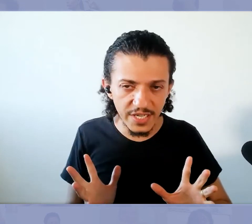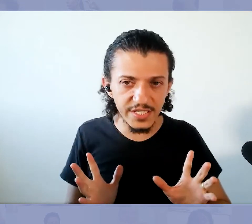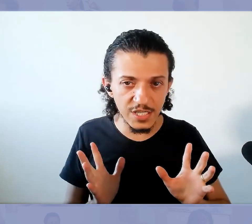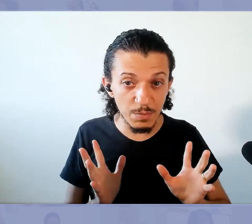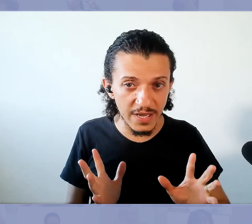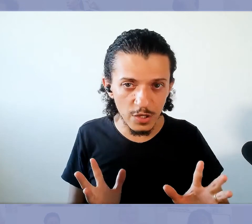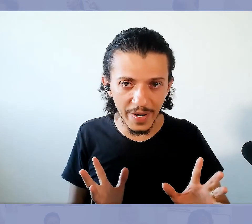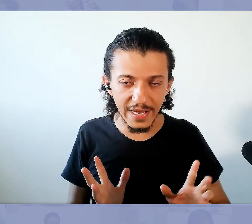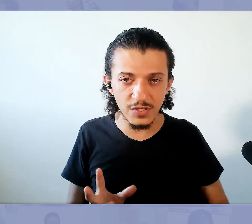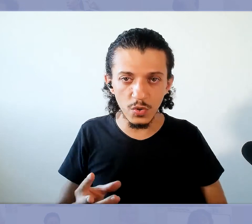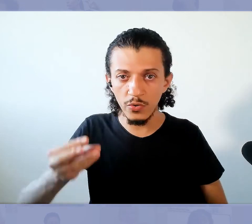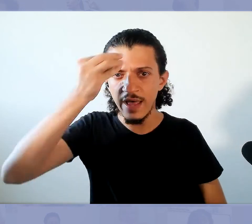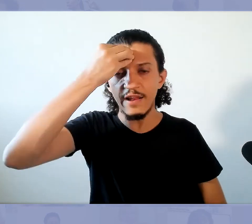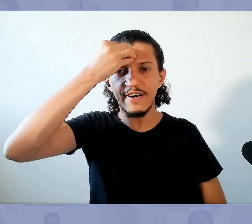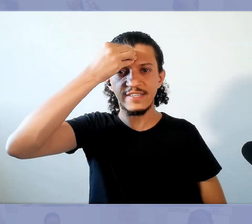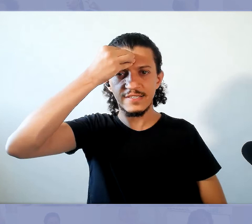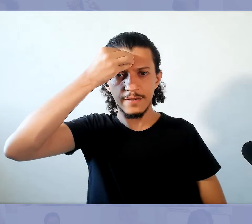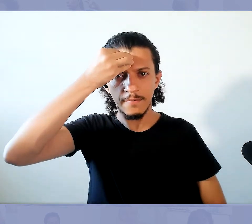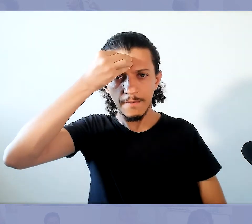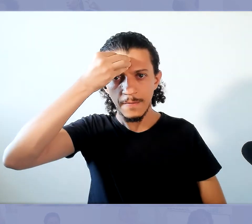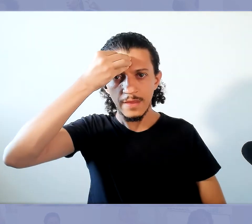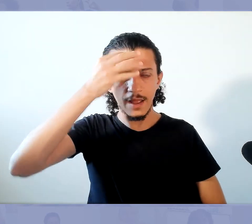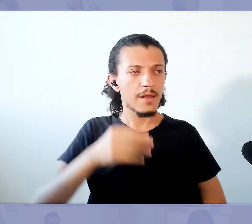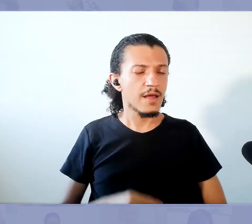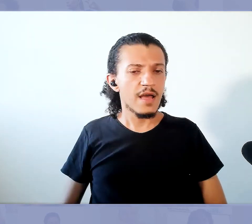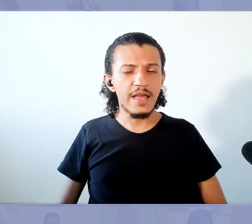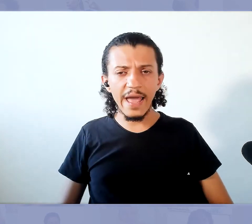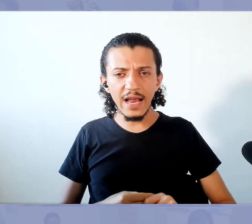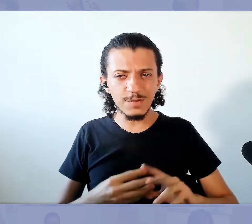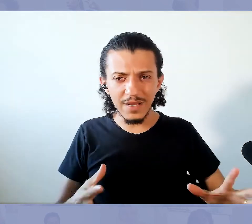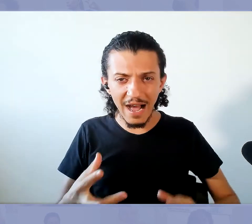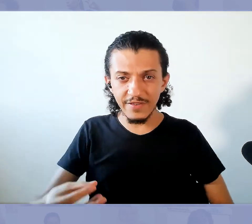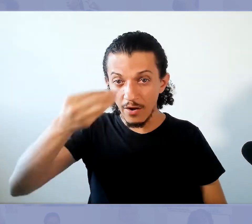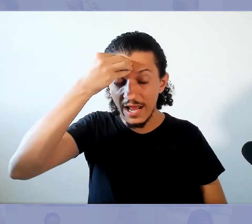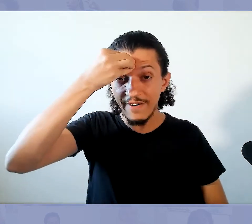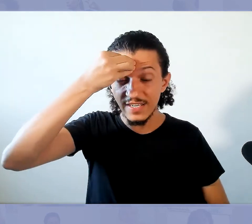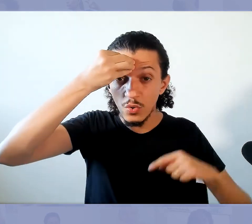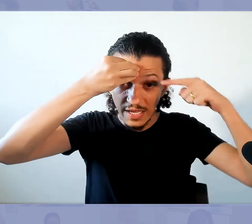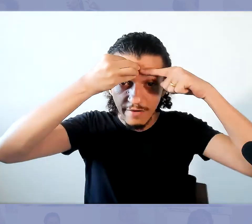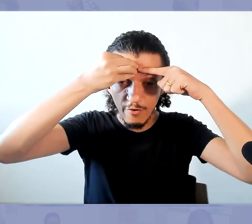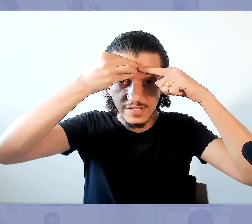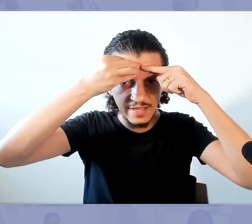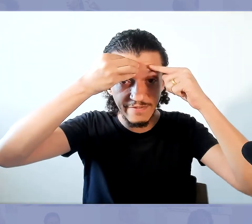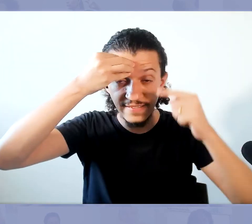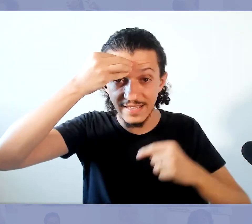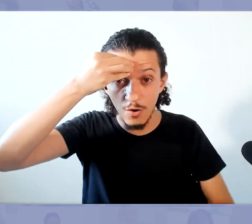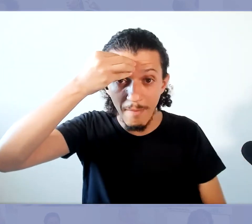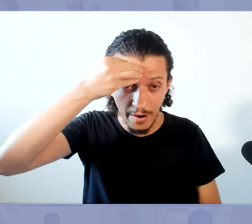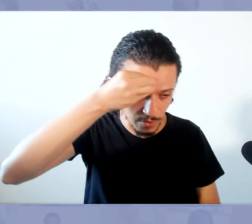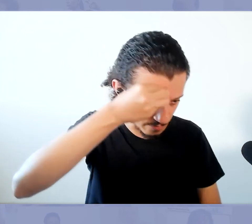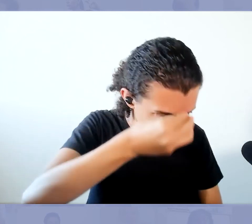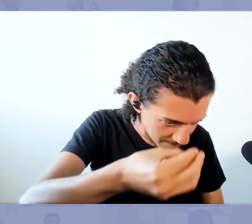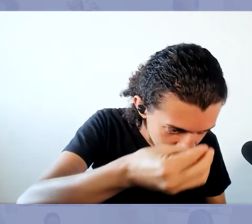tudo que a gente ia explicando para aquele surdo, ele fazia assim. E aí ele explicava, ele fazia com tanta força que fazia